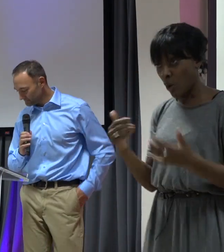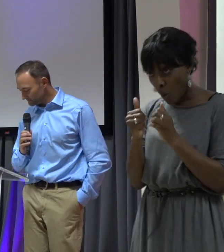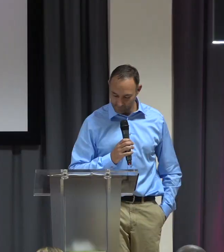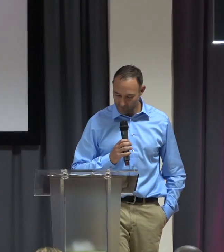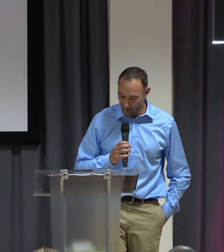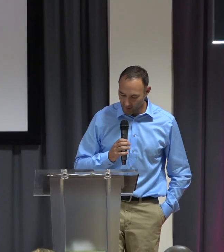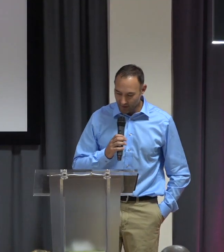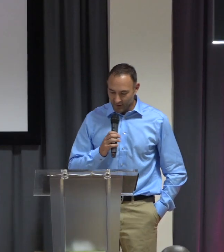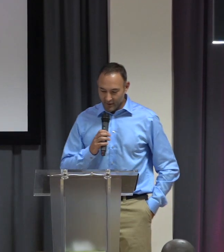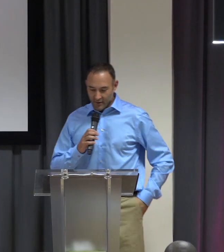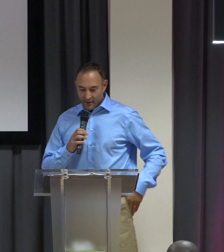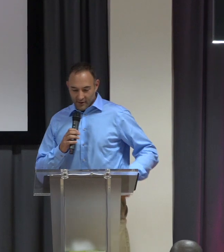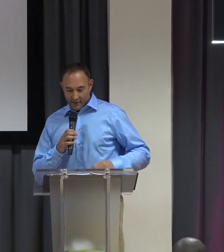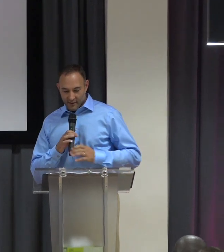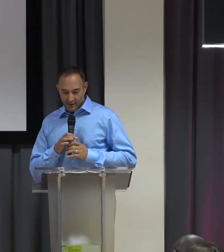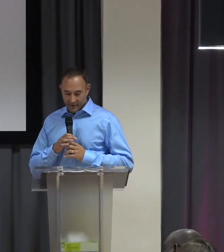prier avec moi?